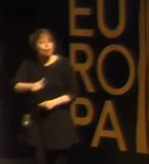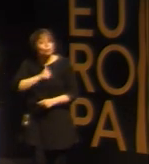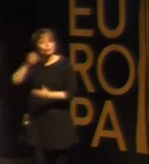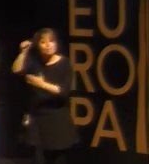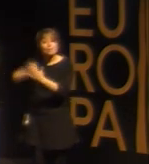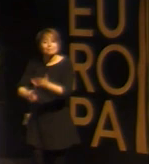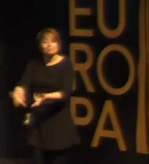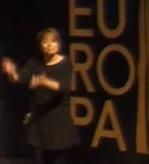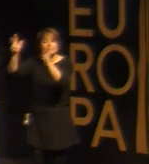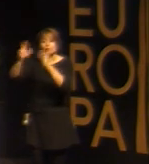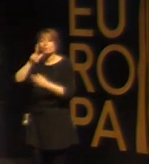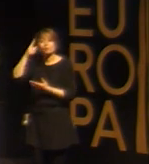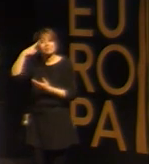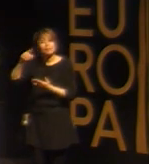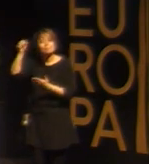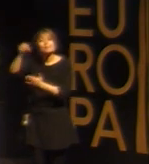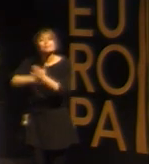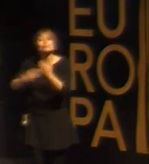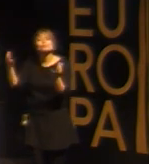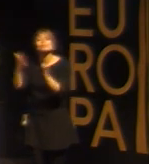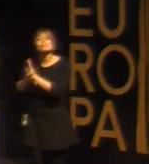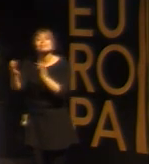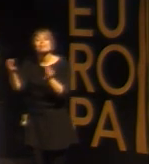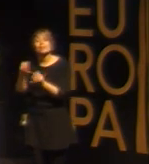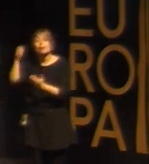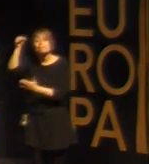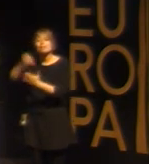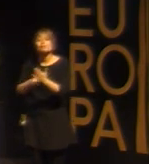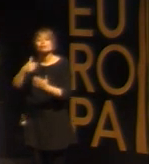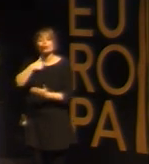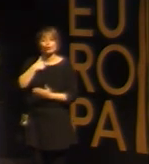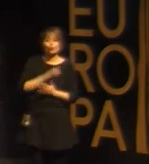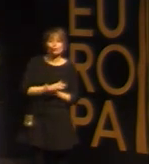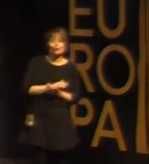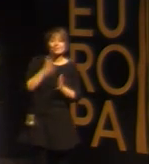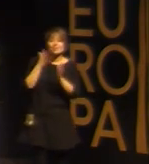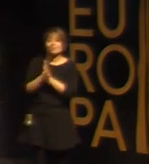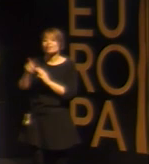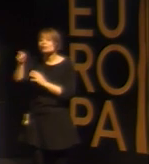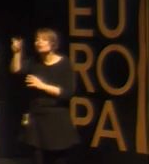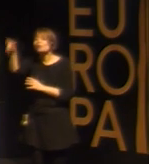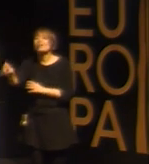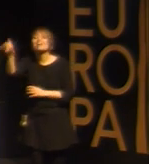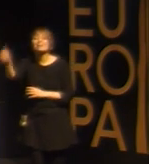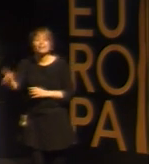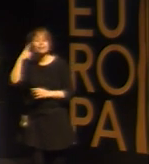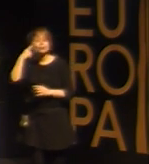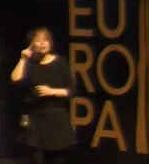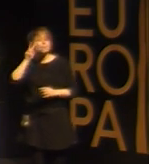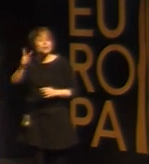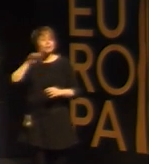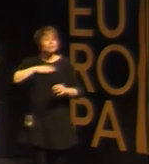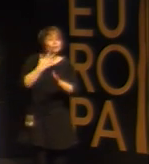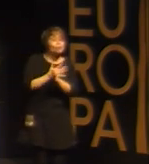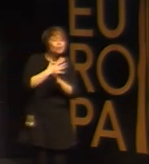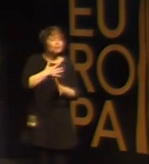permiso porque sabéis lo que es dar permiso es dar permiso de ser tú dar permiso de ser quién eres de encontrar tu elemento tu